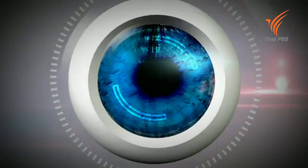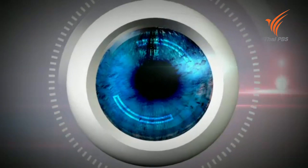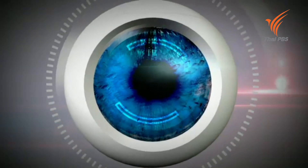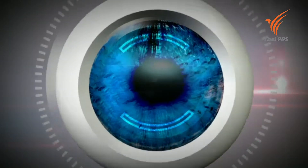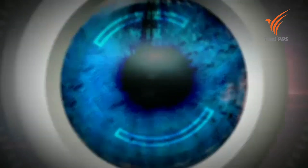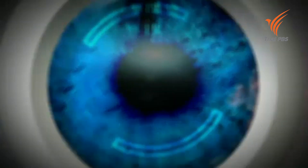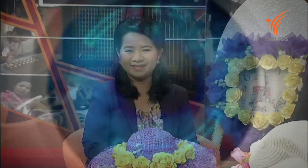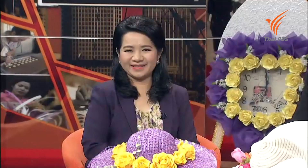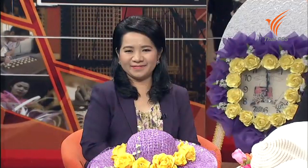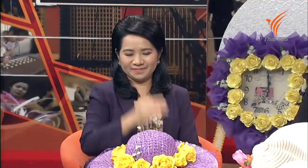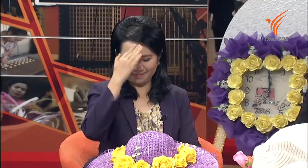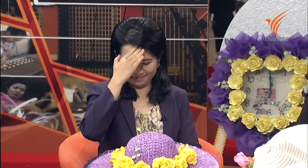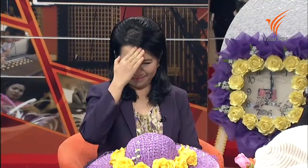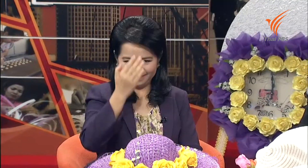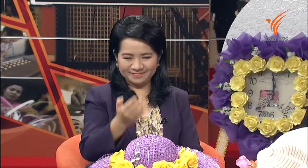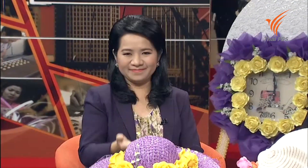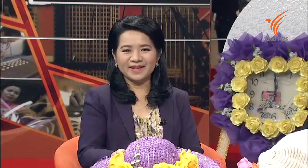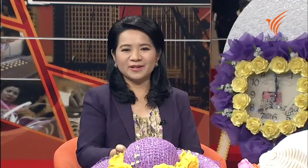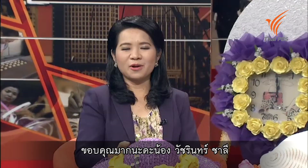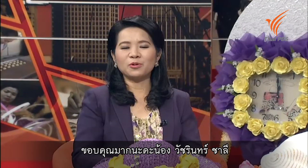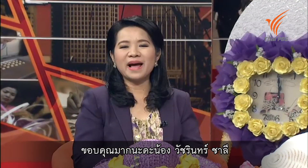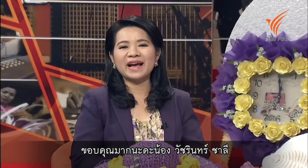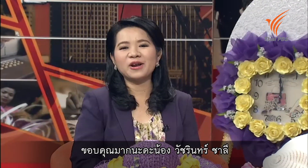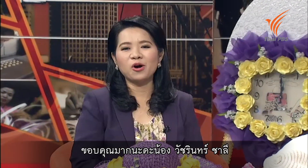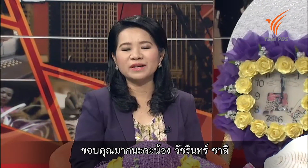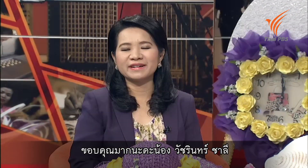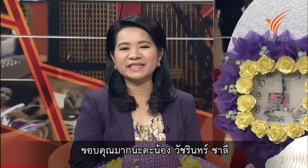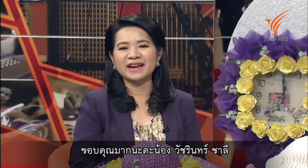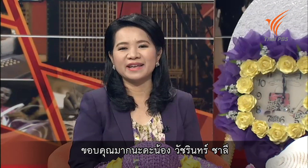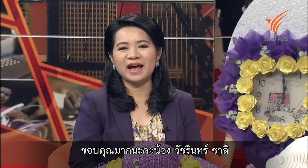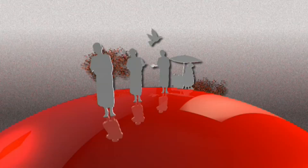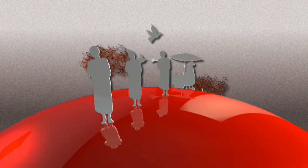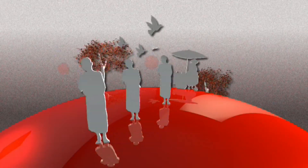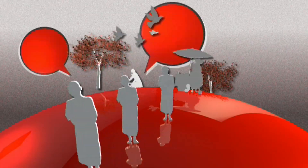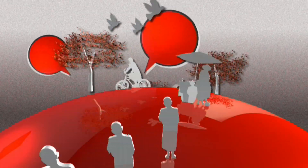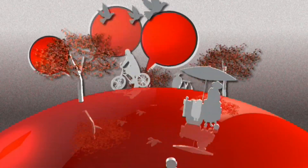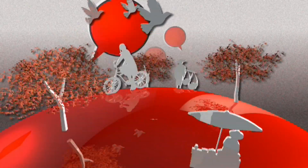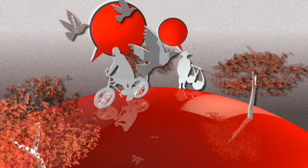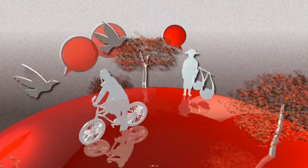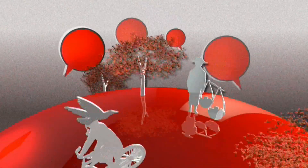ขอบคุณมากนะคะน้องวัชรินชารีนะครับ